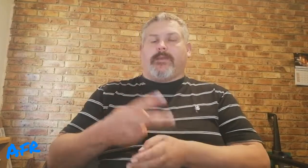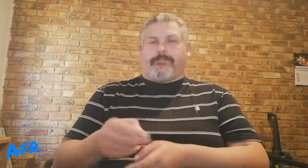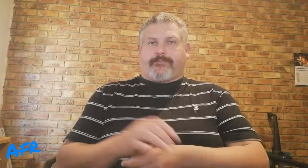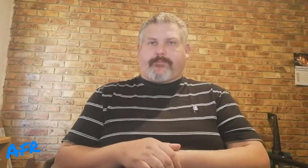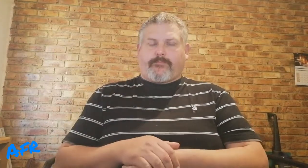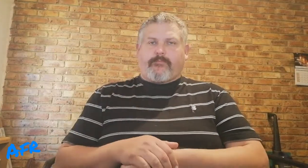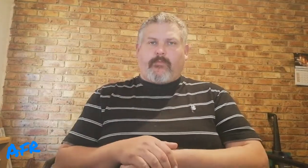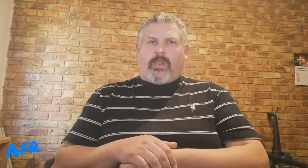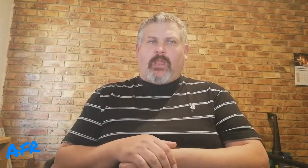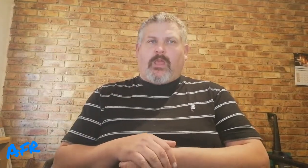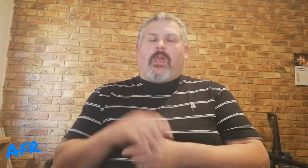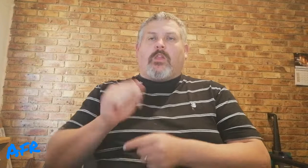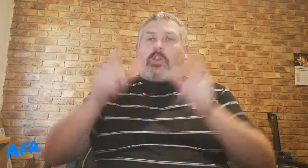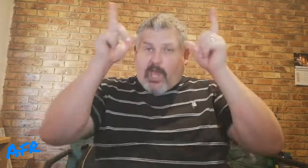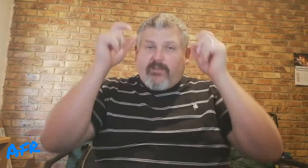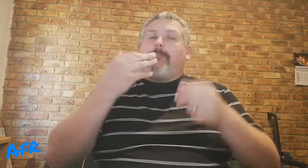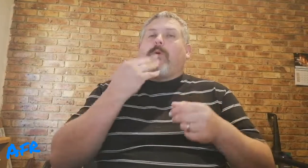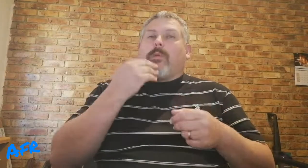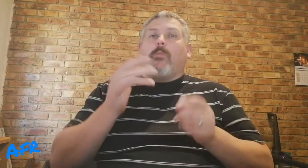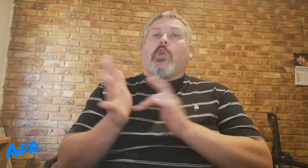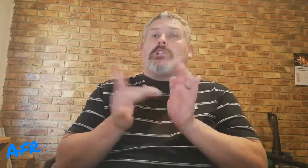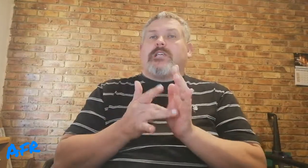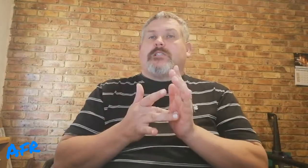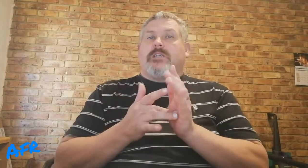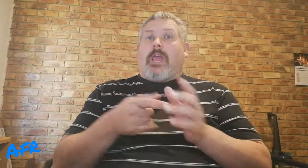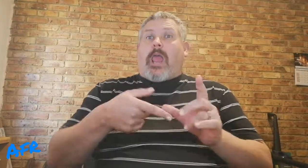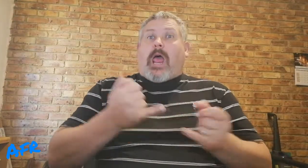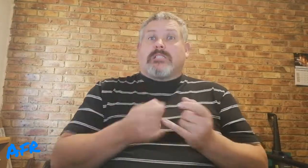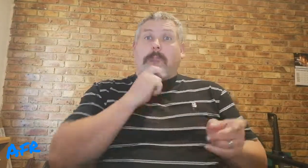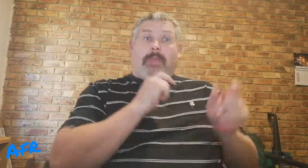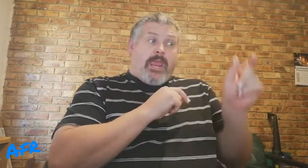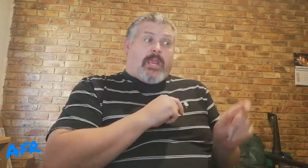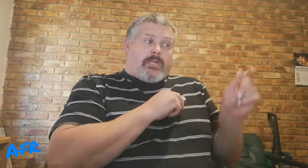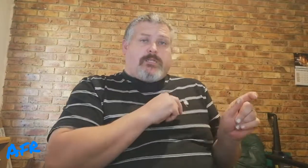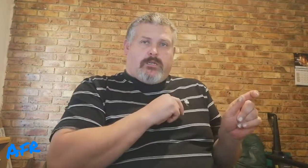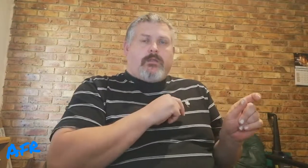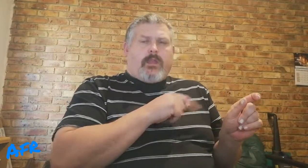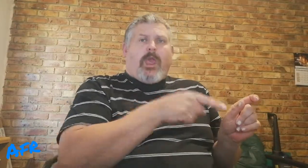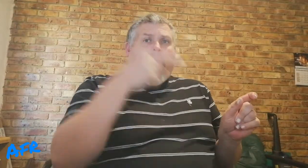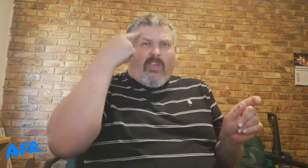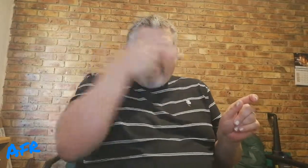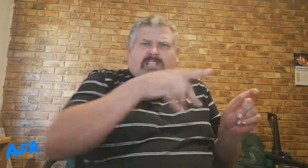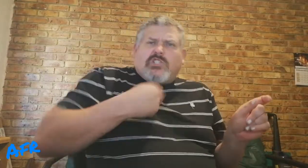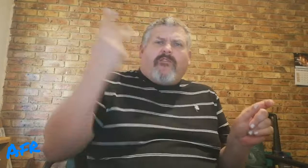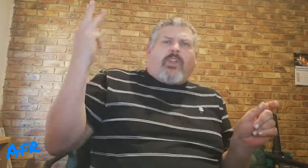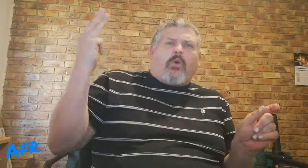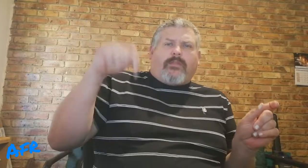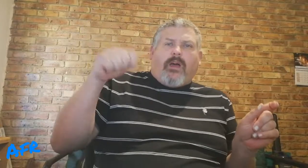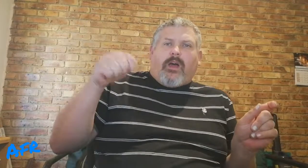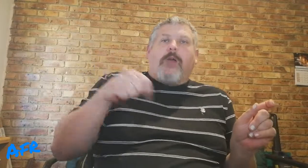voorbereid. Nou die duivel het probeer om Jesus as mens, hy weet seun van God, ja,